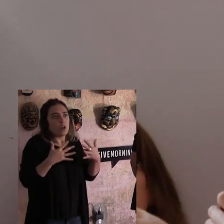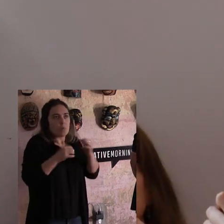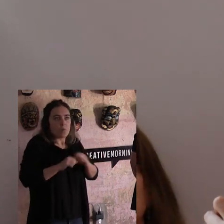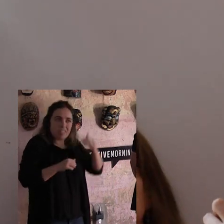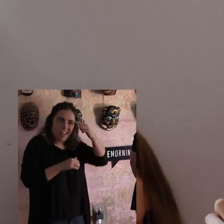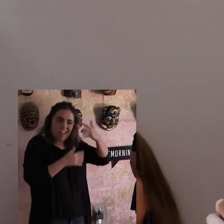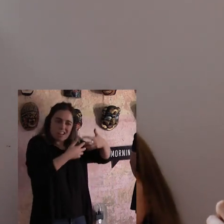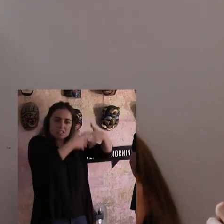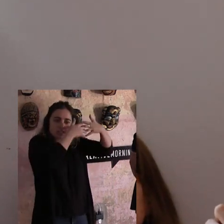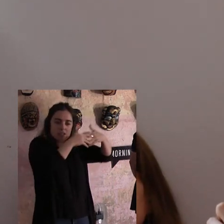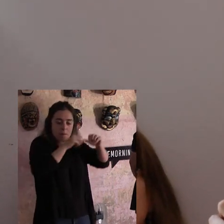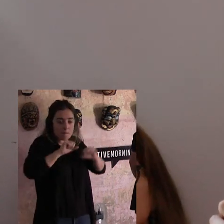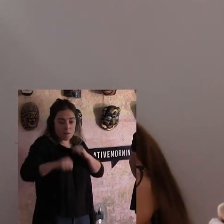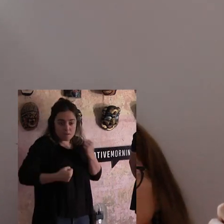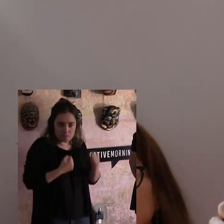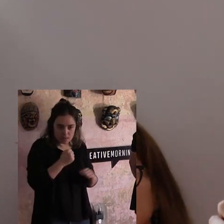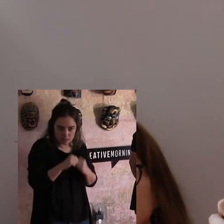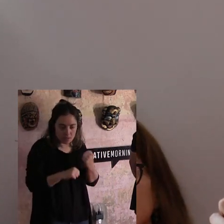justamente esto de estar en movimiento.